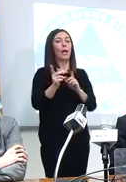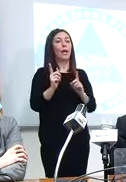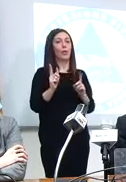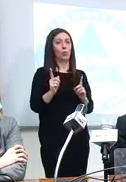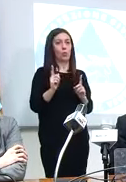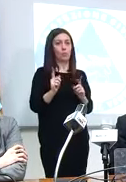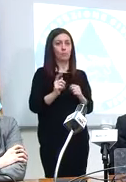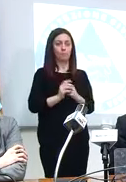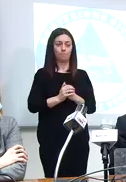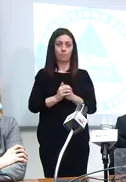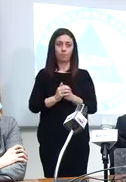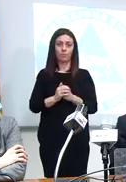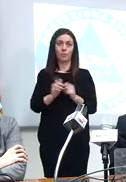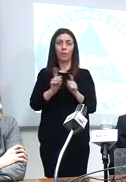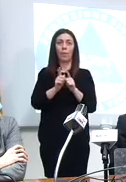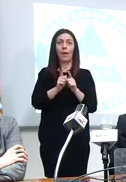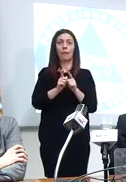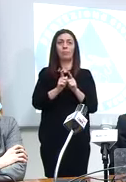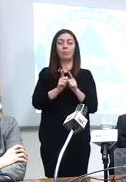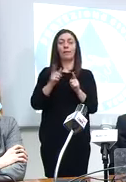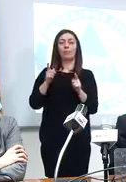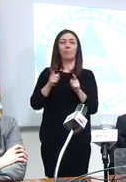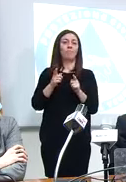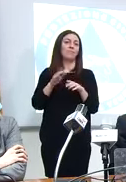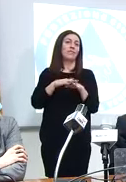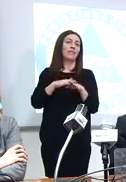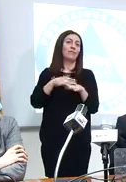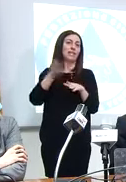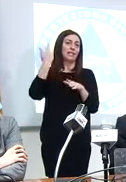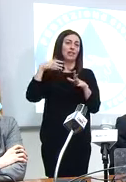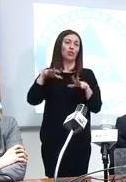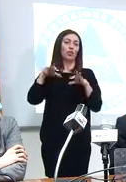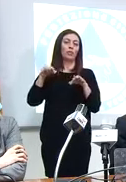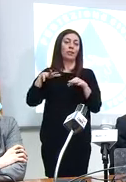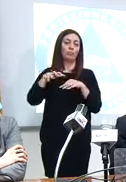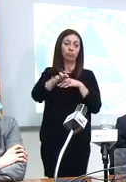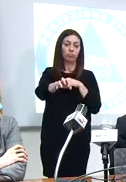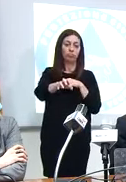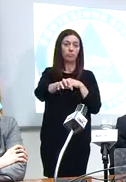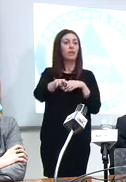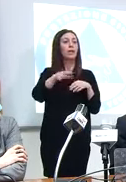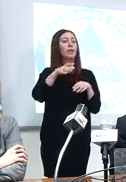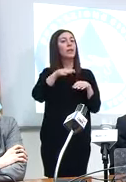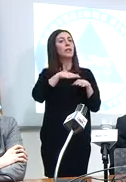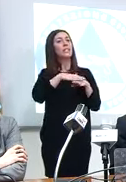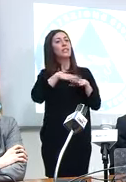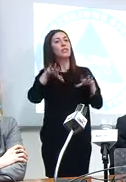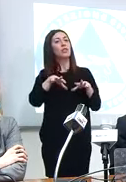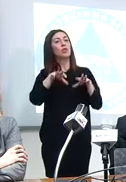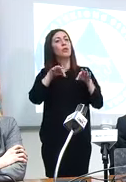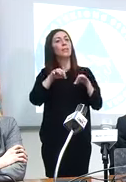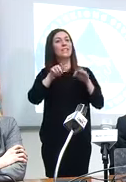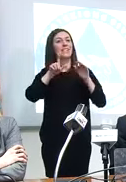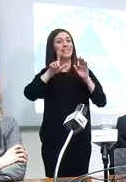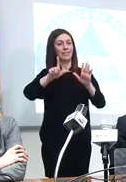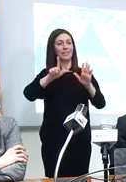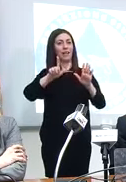di arretrato. E le prestazioni sono state sospese il 7 novembre.